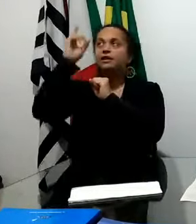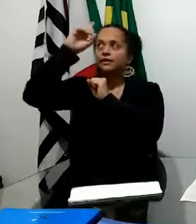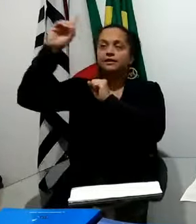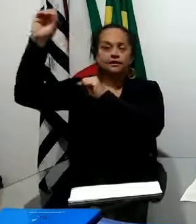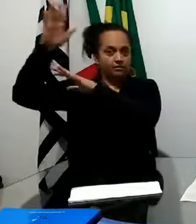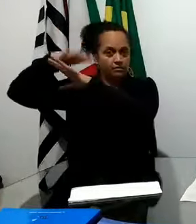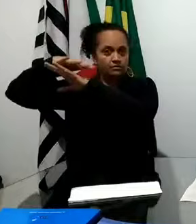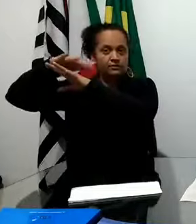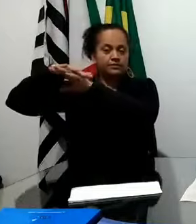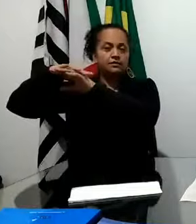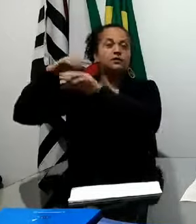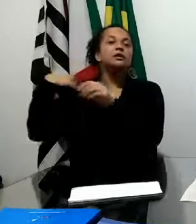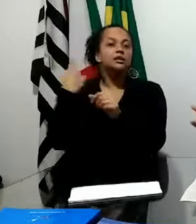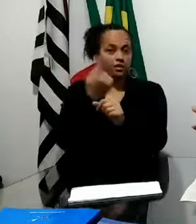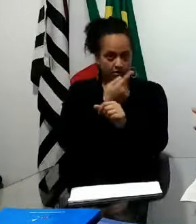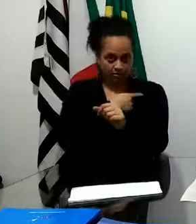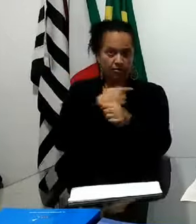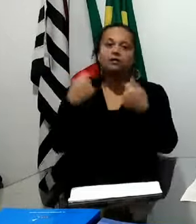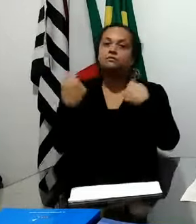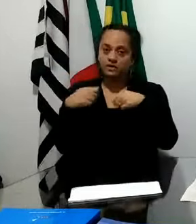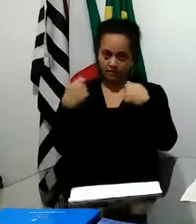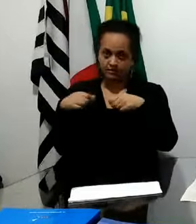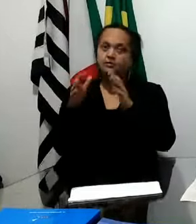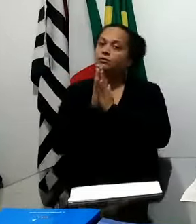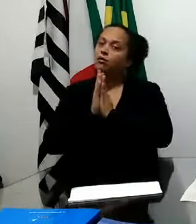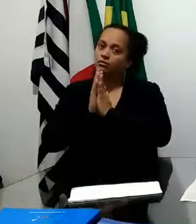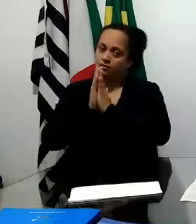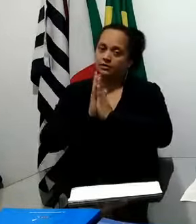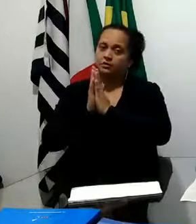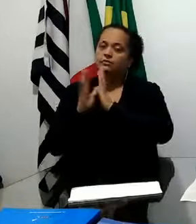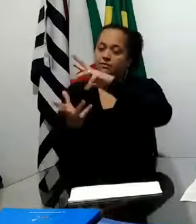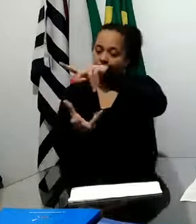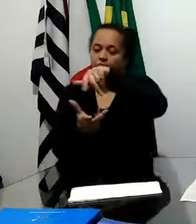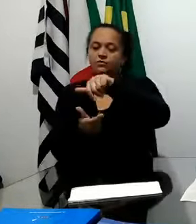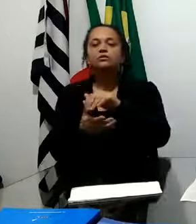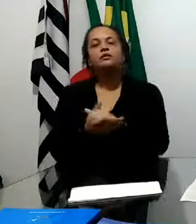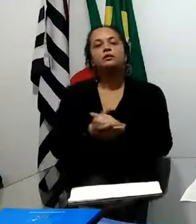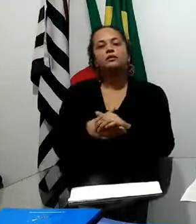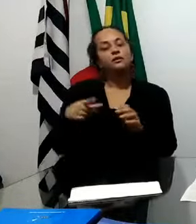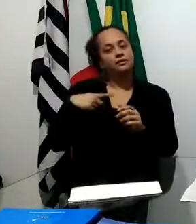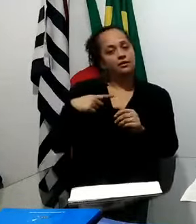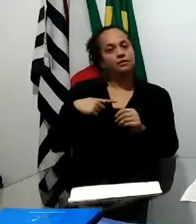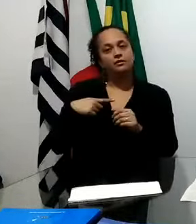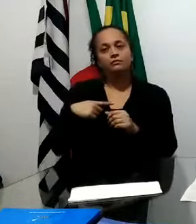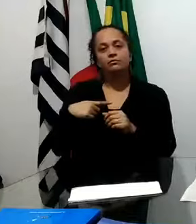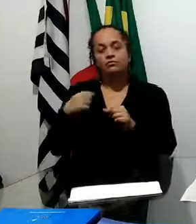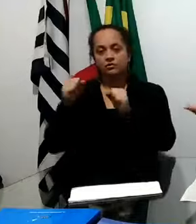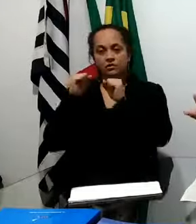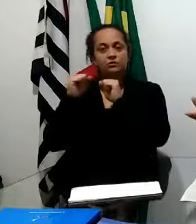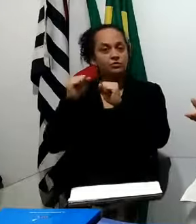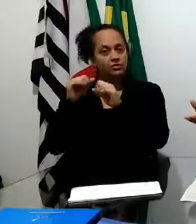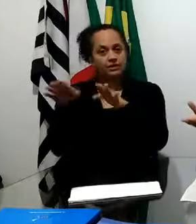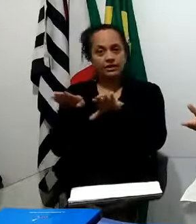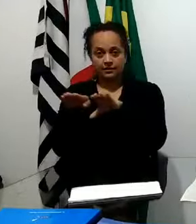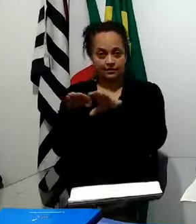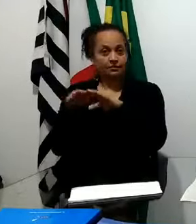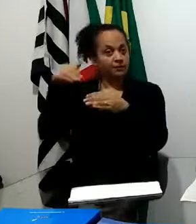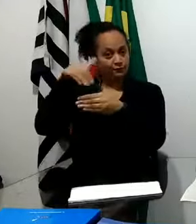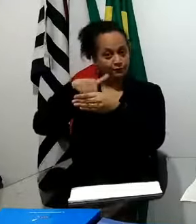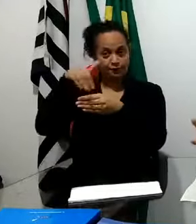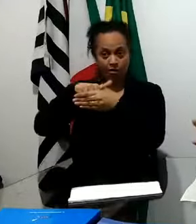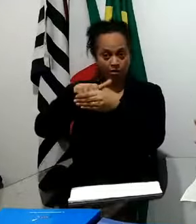nosso papel como cidadãos dos céus e como cidadão da terra. Então, a gente tem o poder do voto. A gente, agora esse ano, talvez tenha